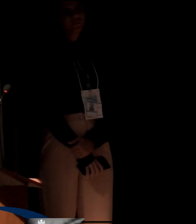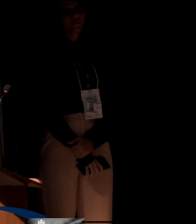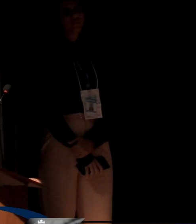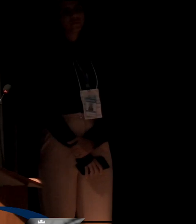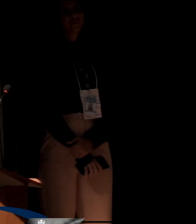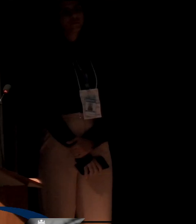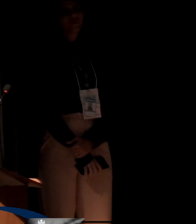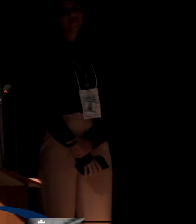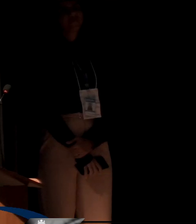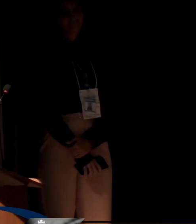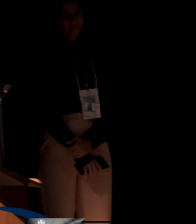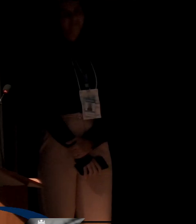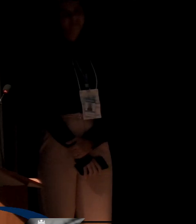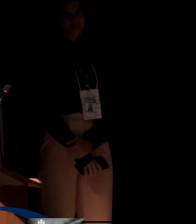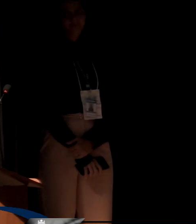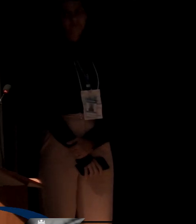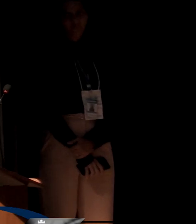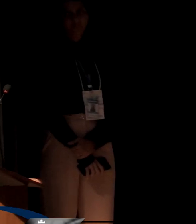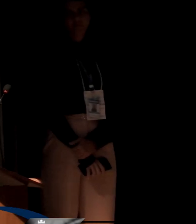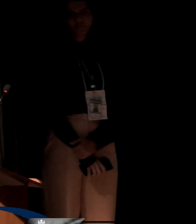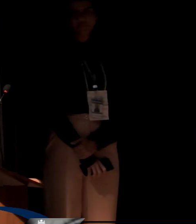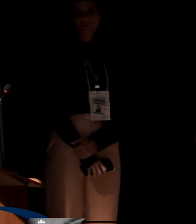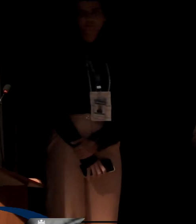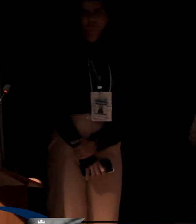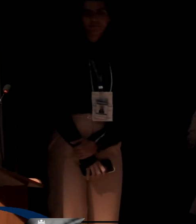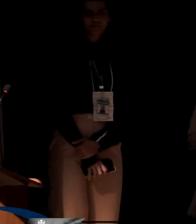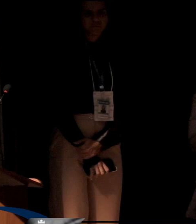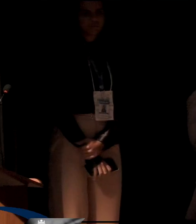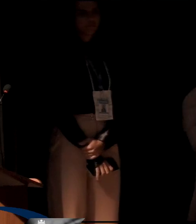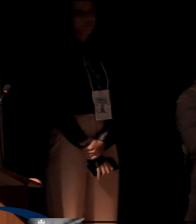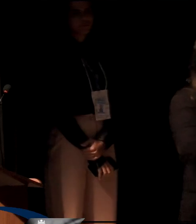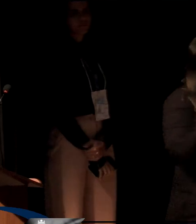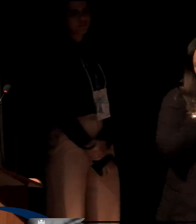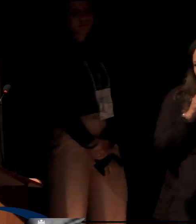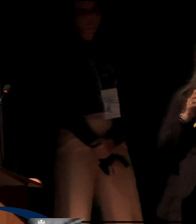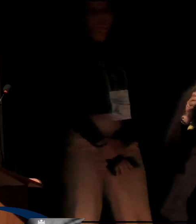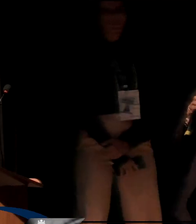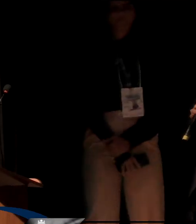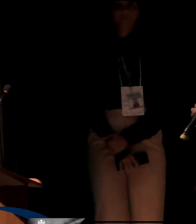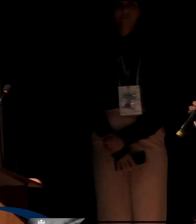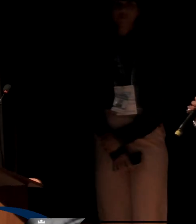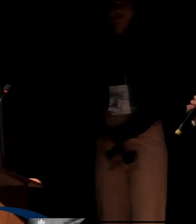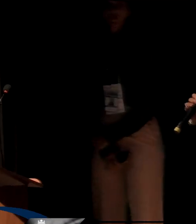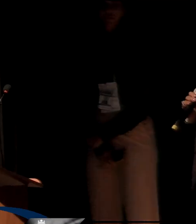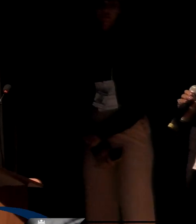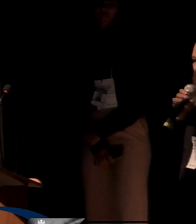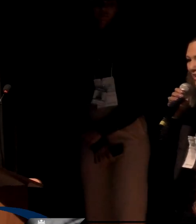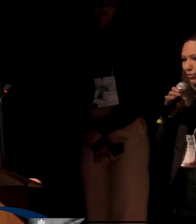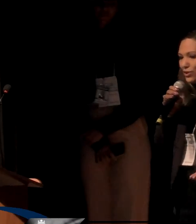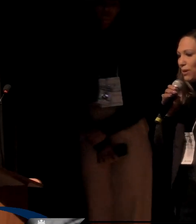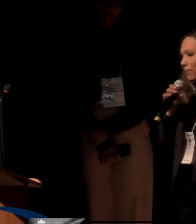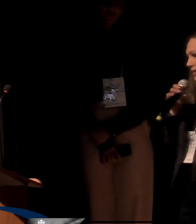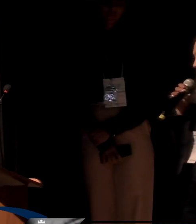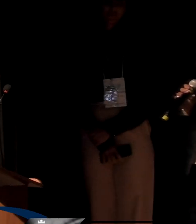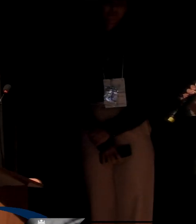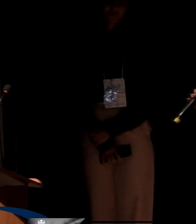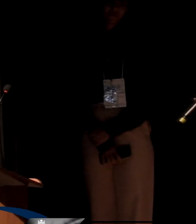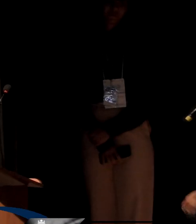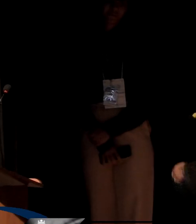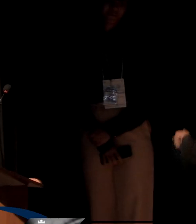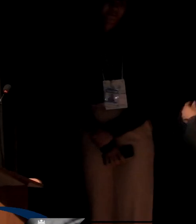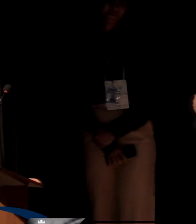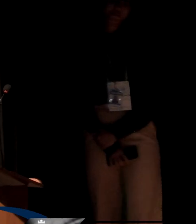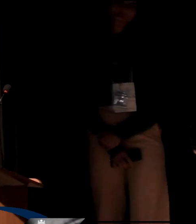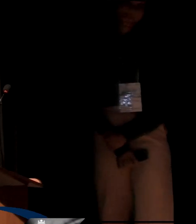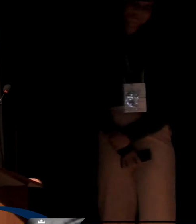para todos é muito importante vou ficar com a missão mais difícil né ser a última palestrante